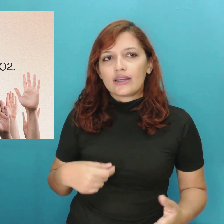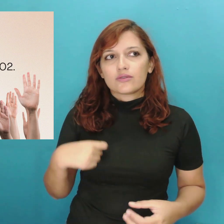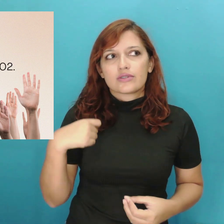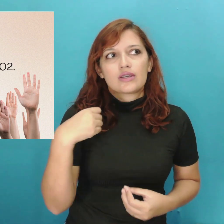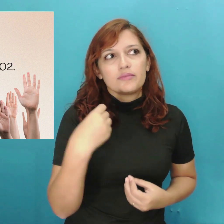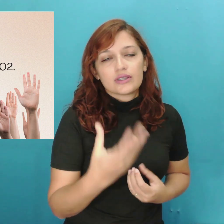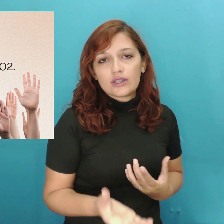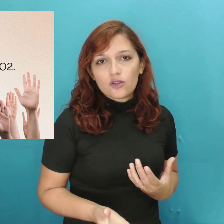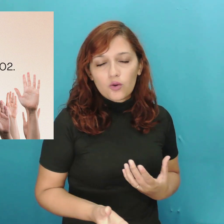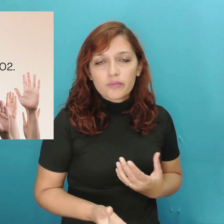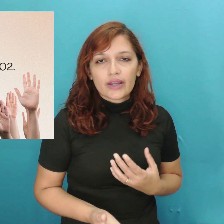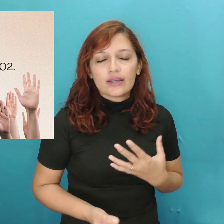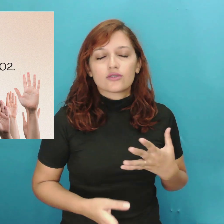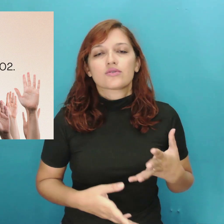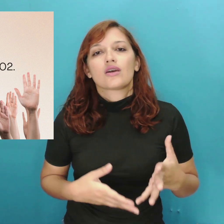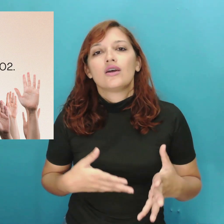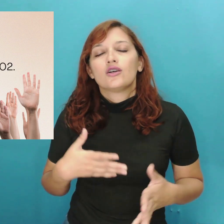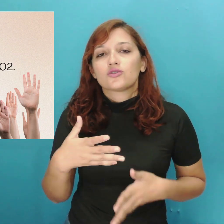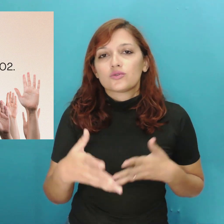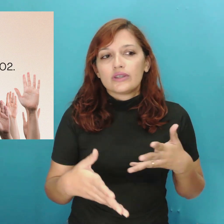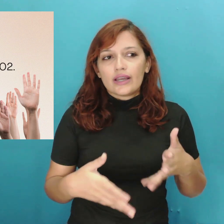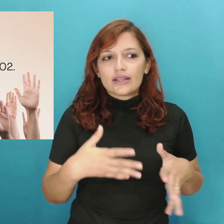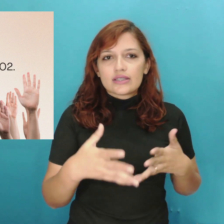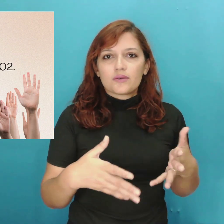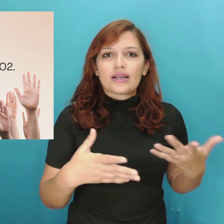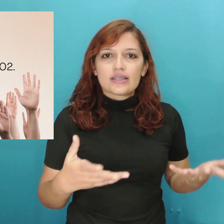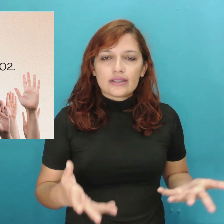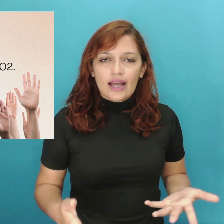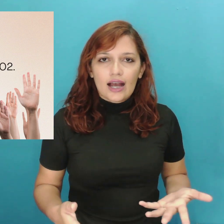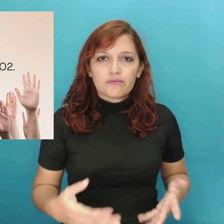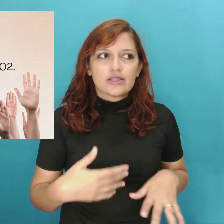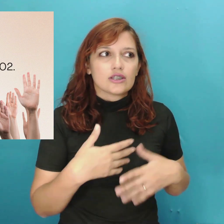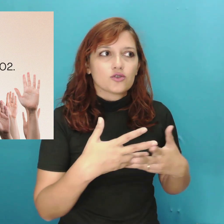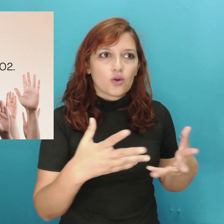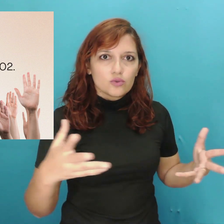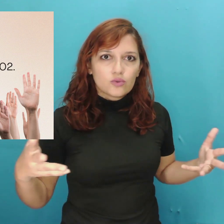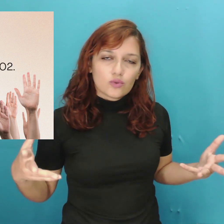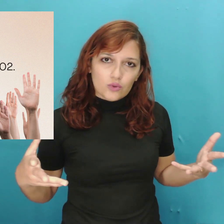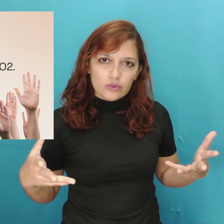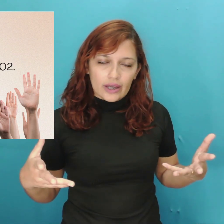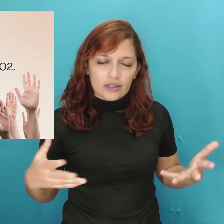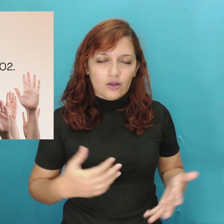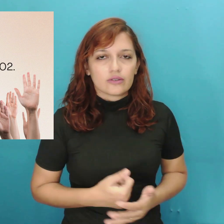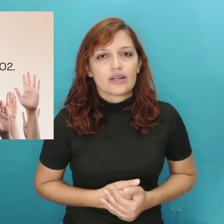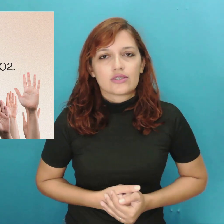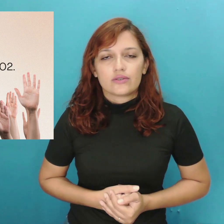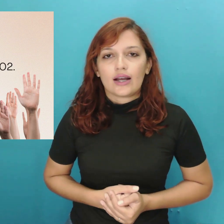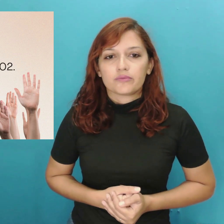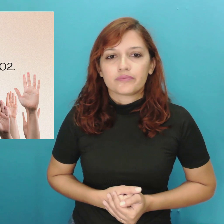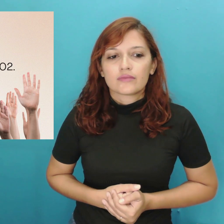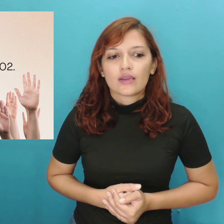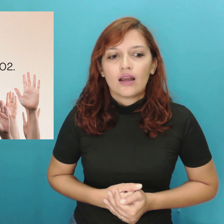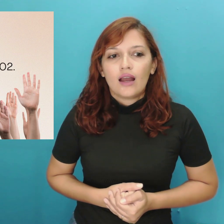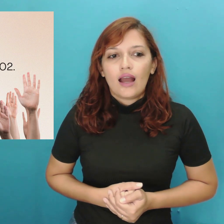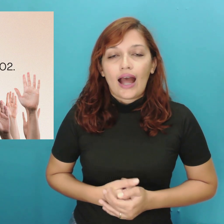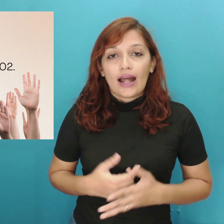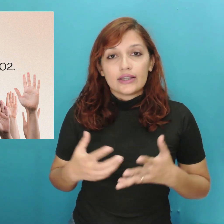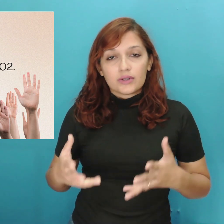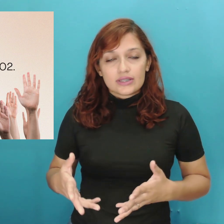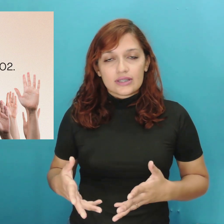documentos, emitir documentos, e eles são aceitáveis em todo o território nacional. A língua de